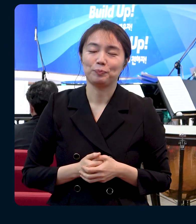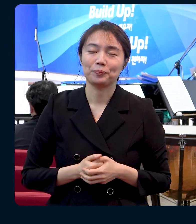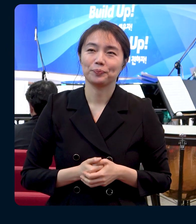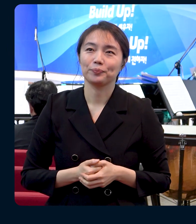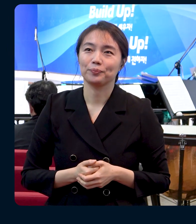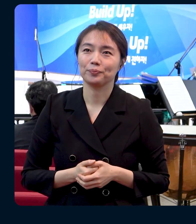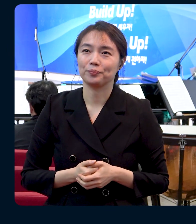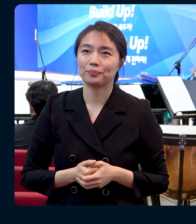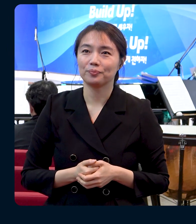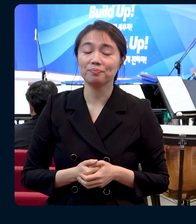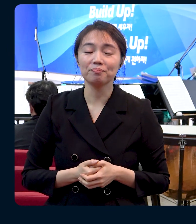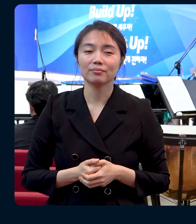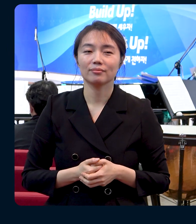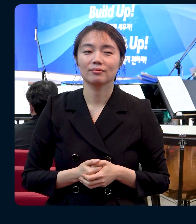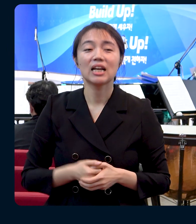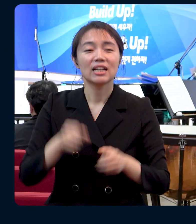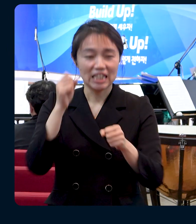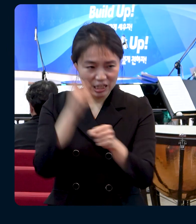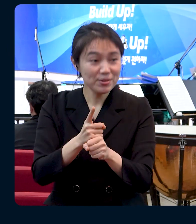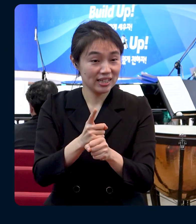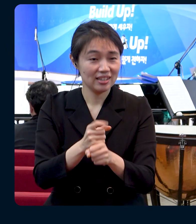말하는